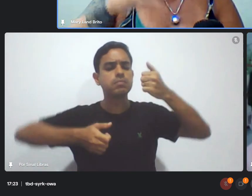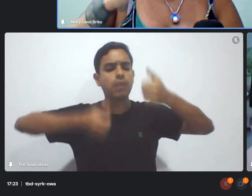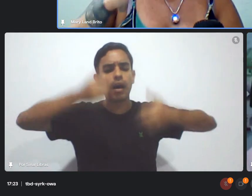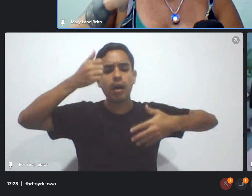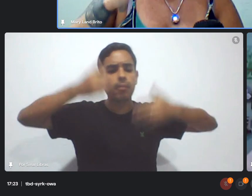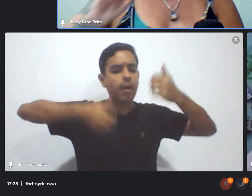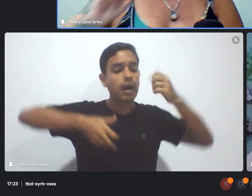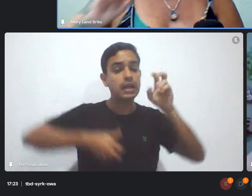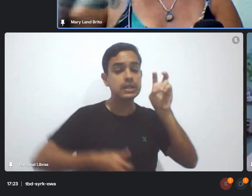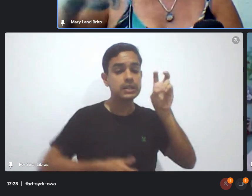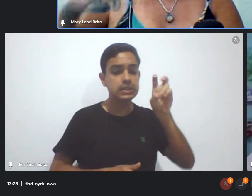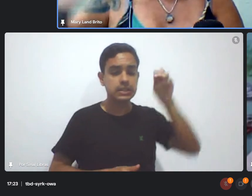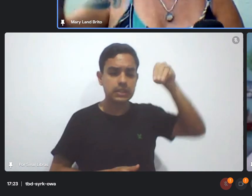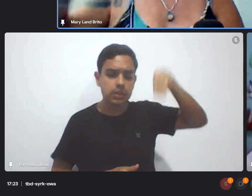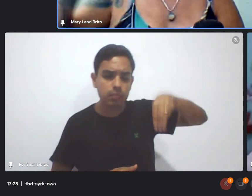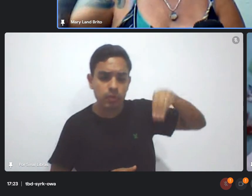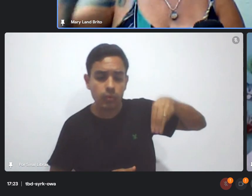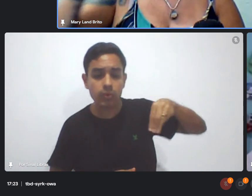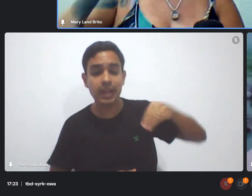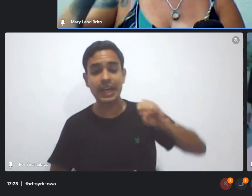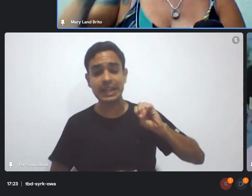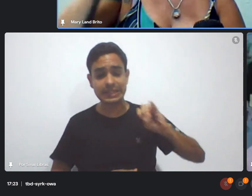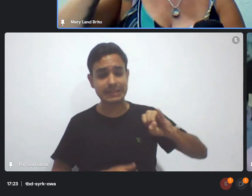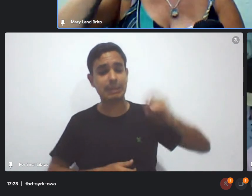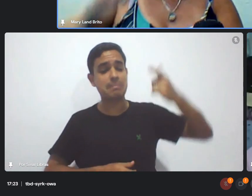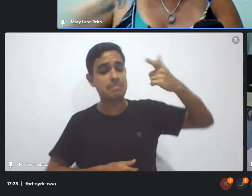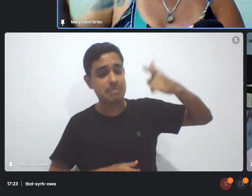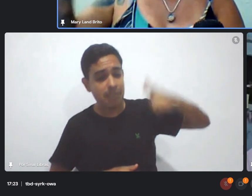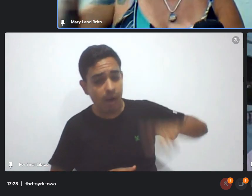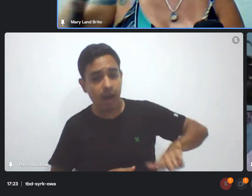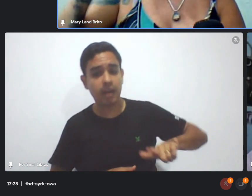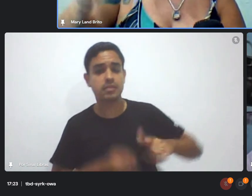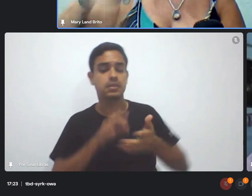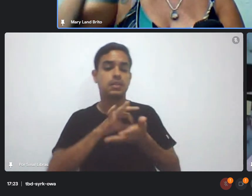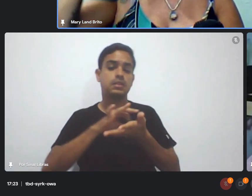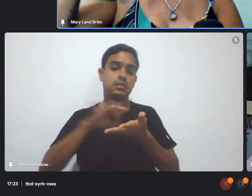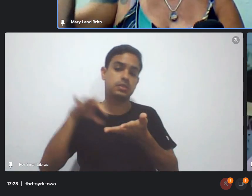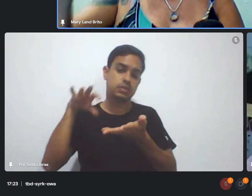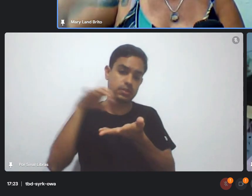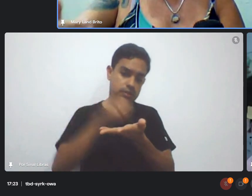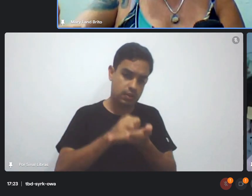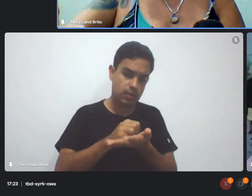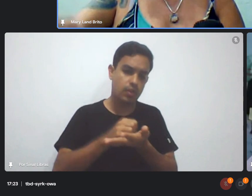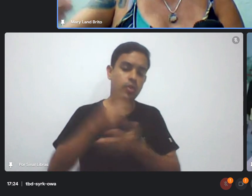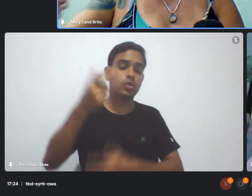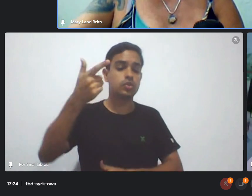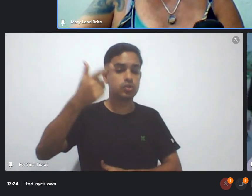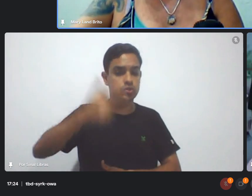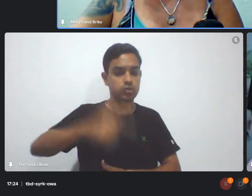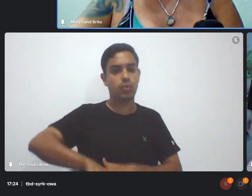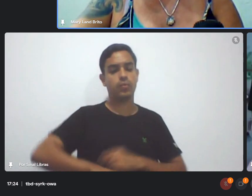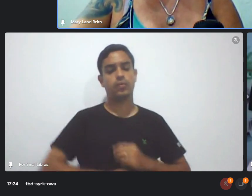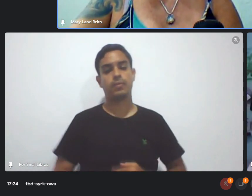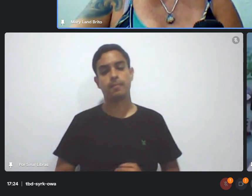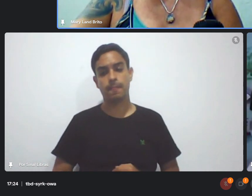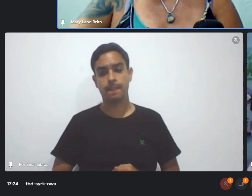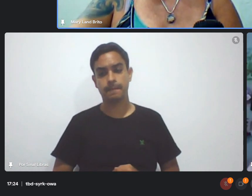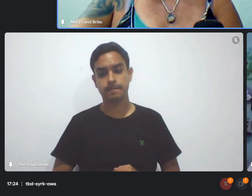para falar, se inscreve de novo, porque enquanto não tiver novas pessoas, a pessoa volta. Se tiver novas pessoas, a gente